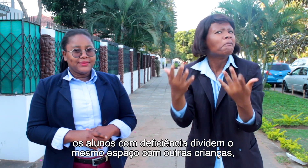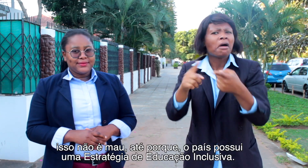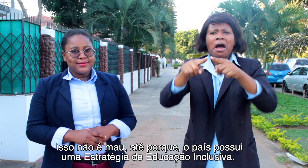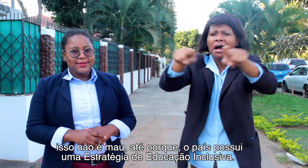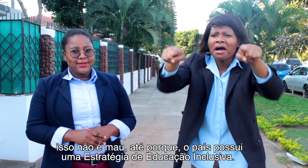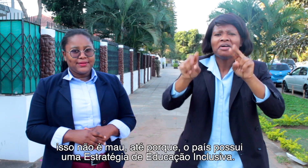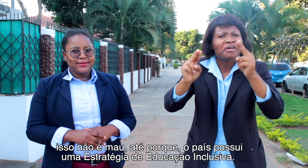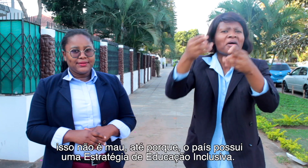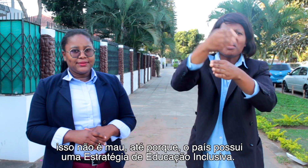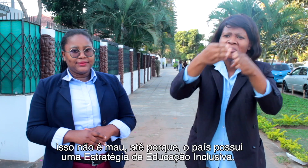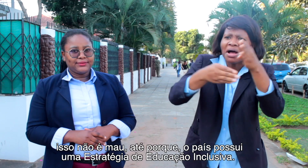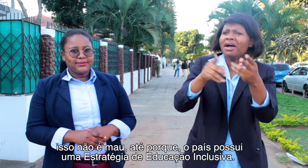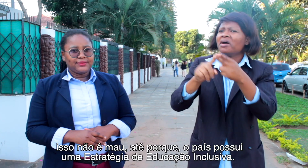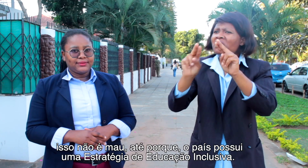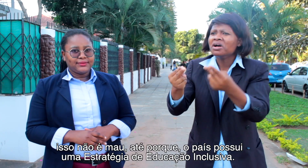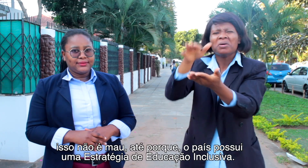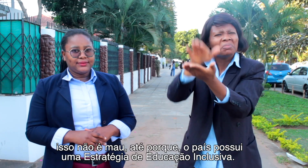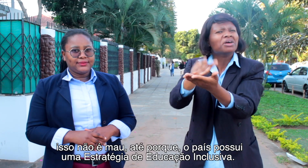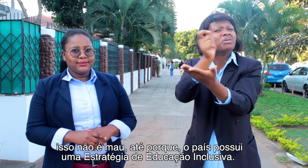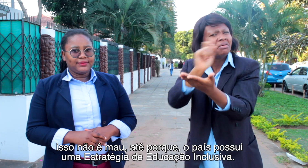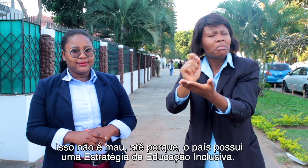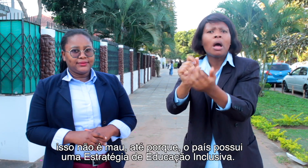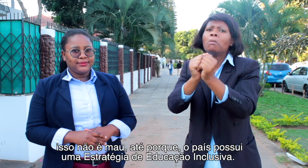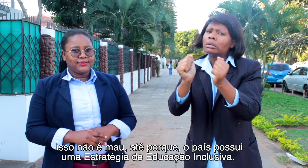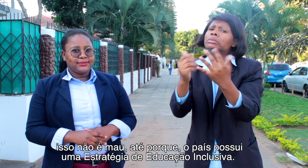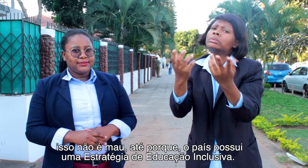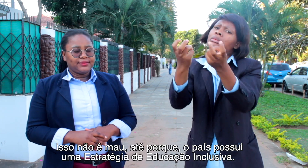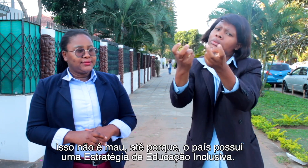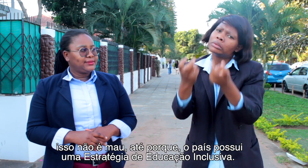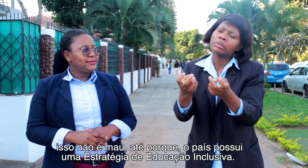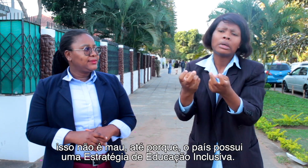Isso não é mau, até porque o país possui uma estratégia de educação inclusiva.